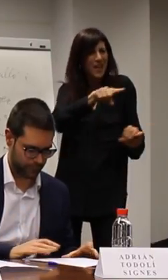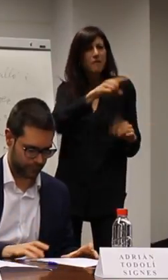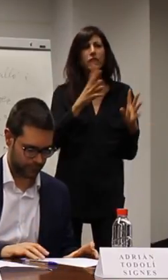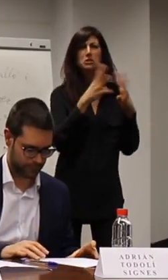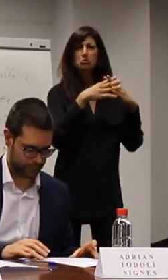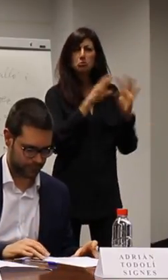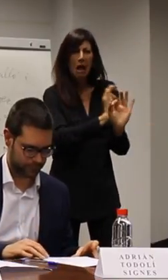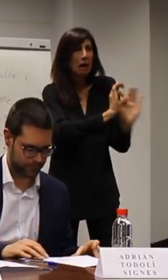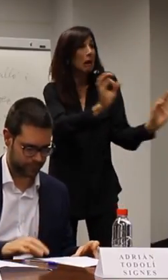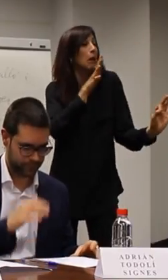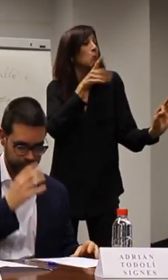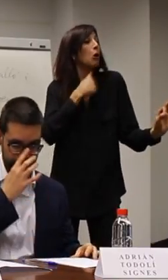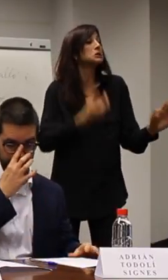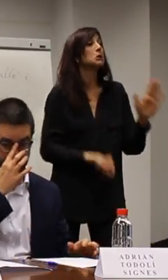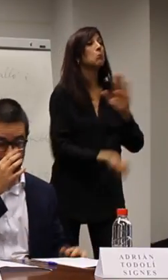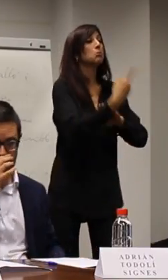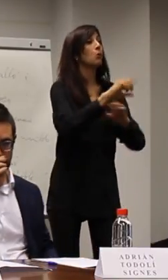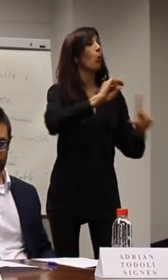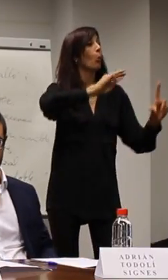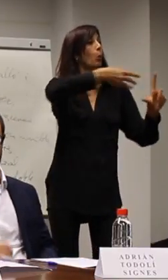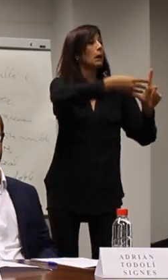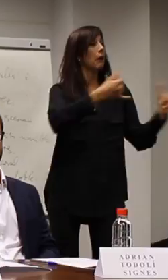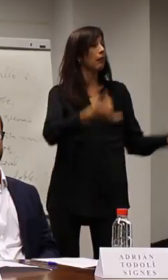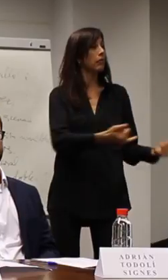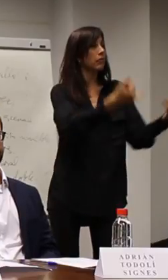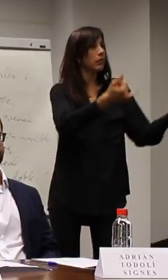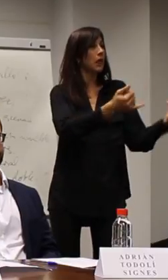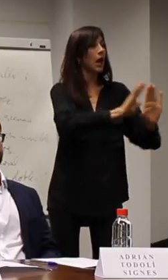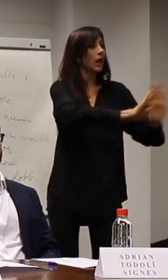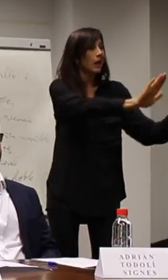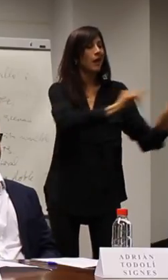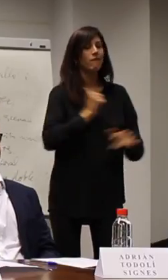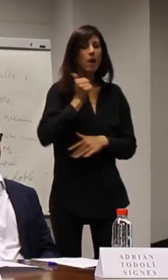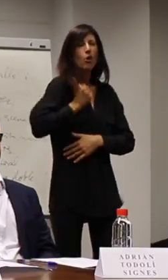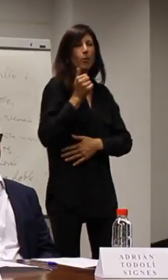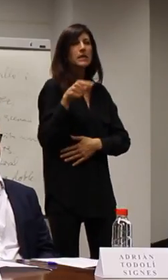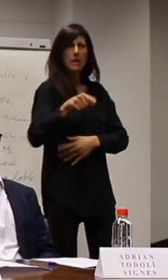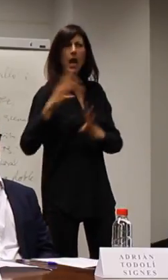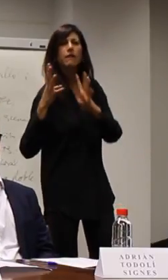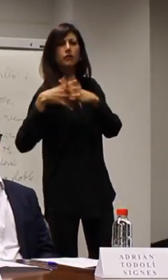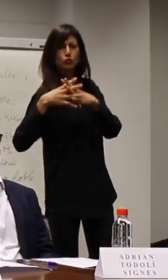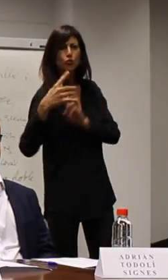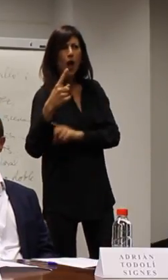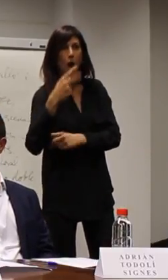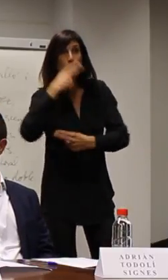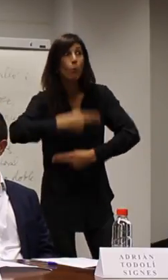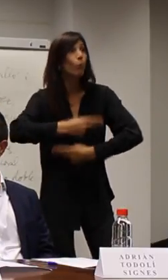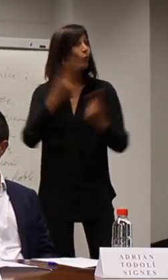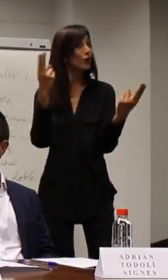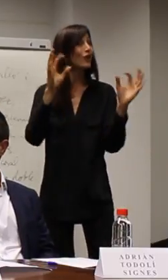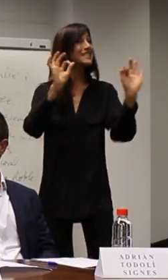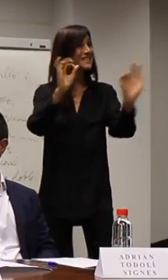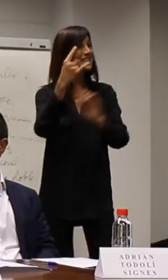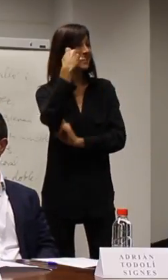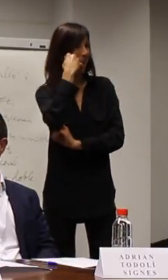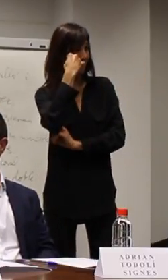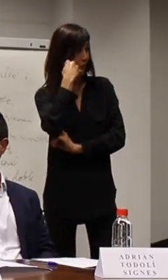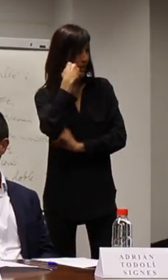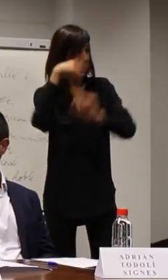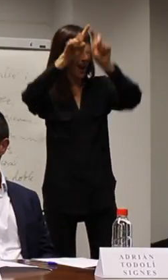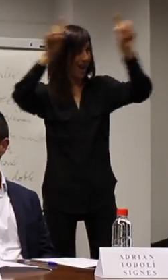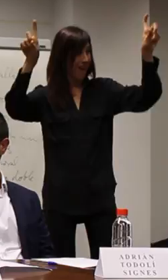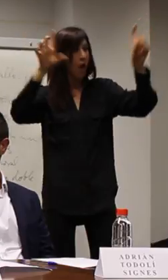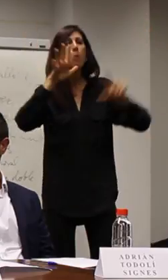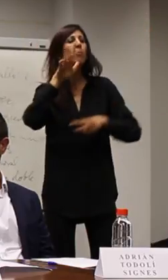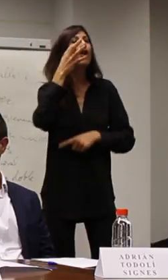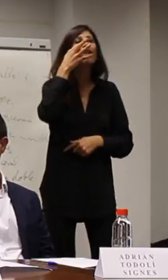infraestructura, porque es una página web solo, y se aprovechan de una infraestructura pública, que es la telefónica, porque la internet no es una